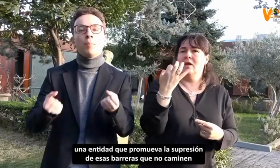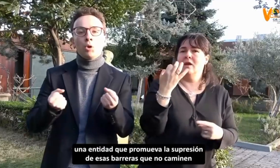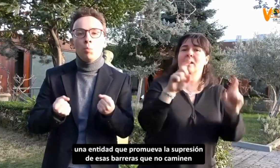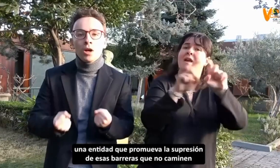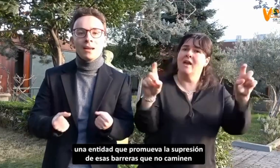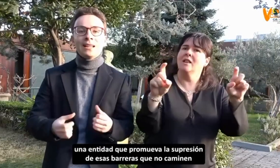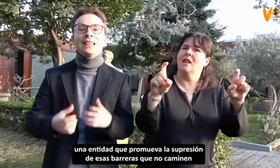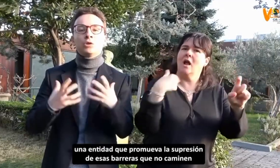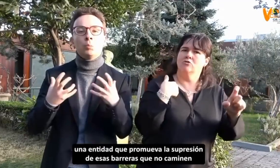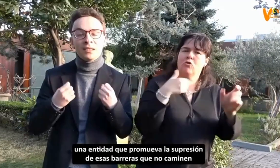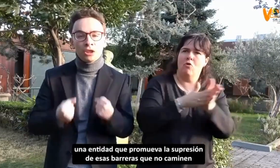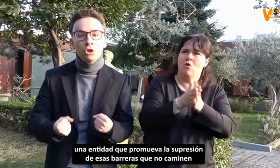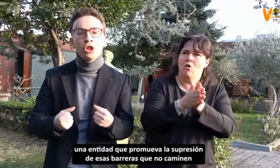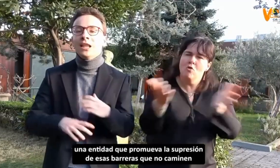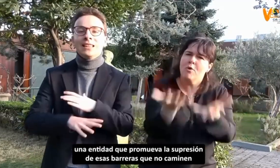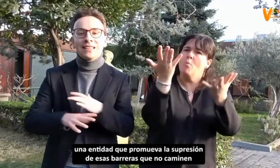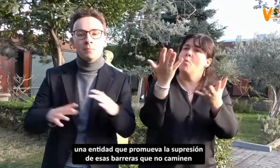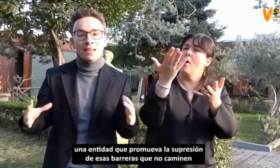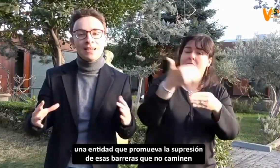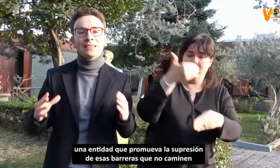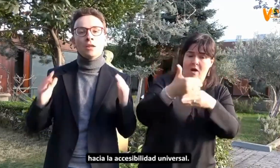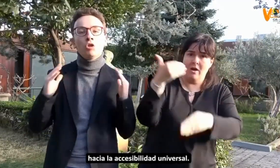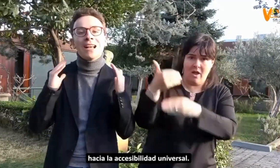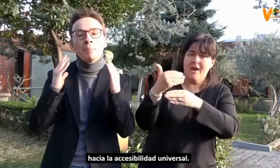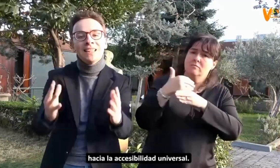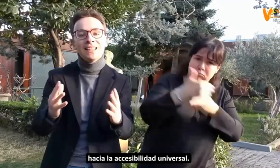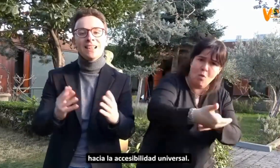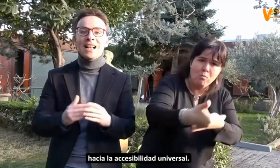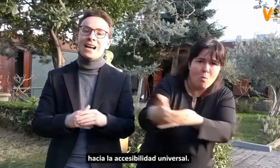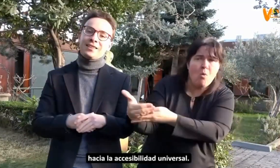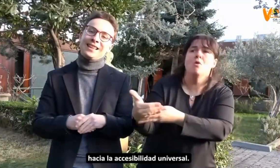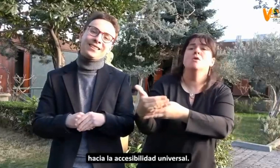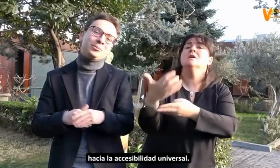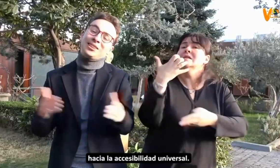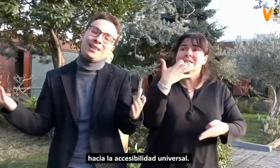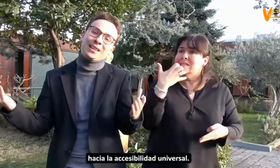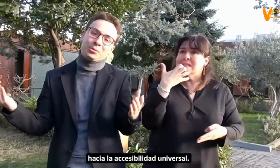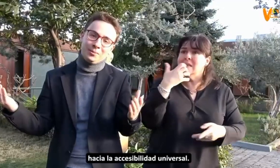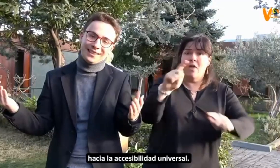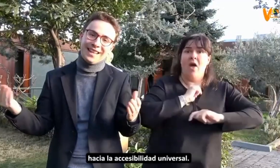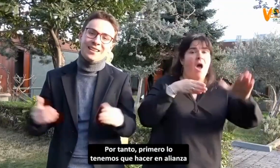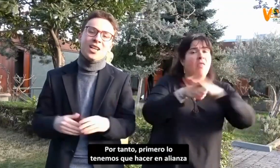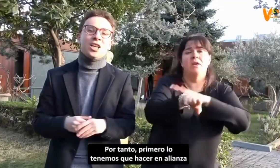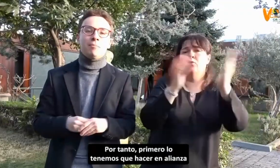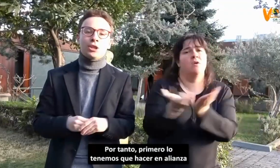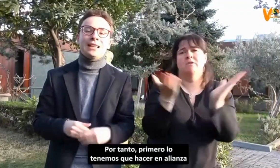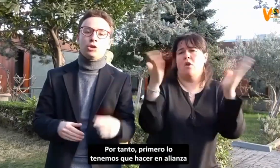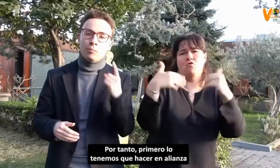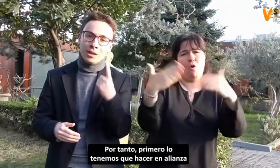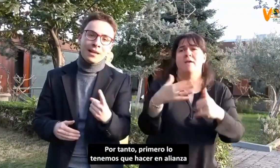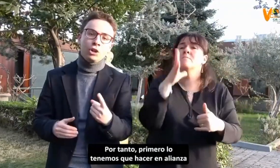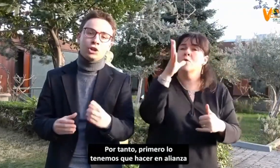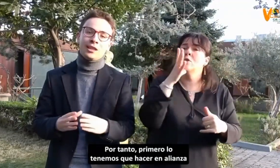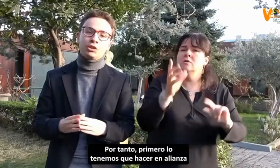entidad que promueva la supresión de esas barreras que no caminen hacia la accesibilidad universal. Y por